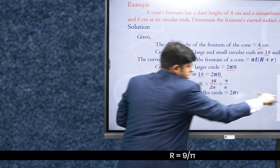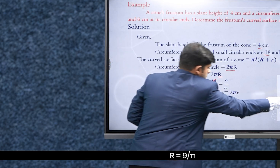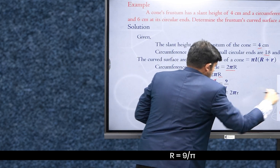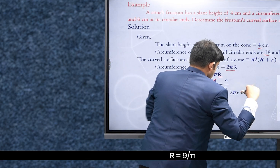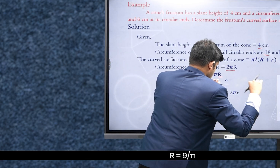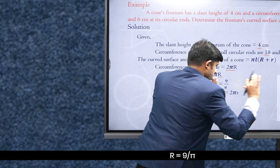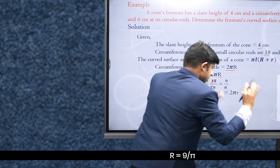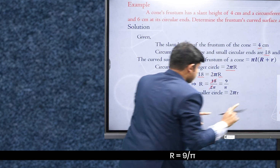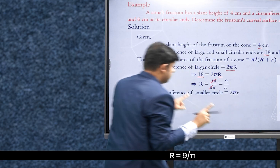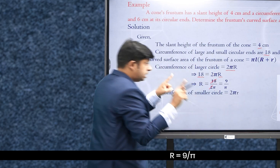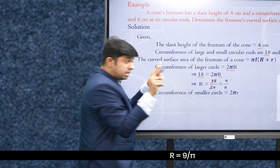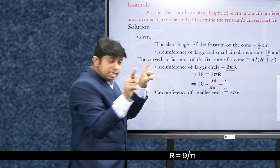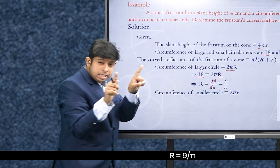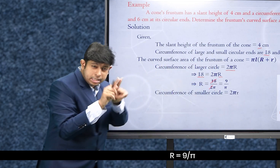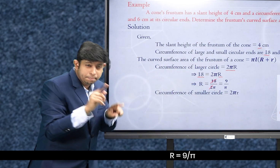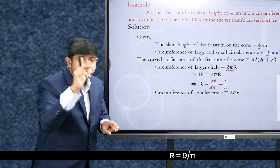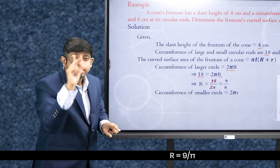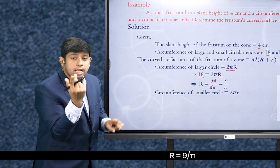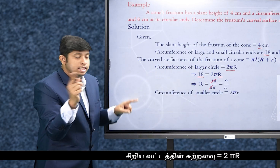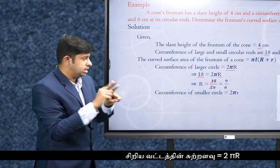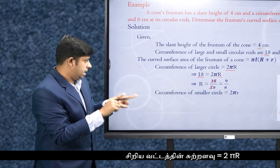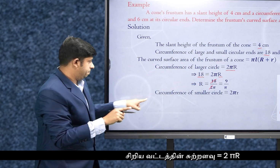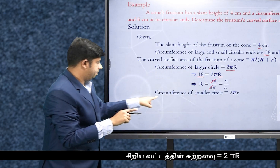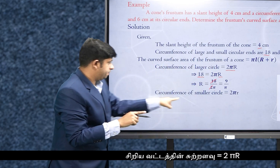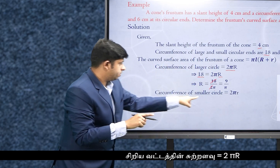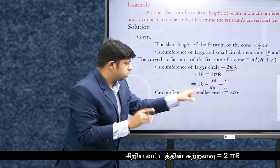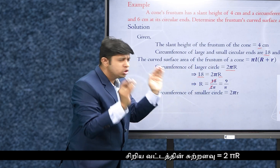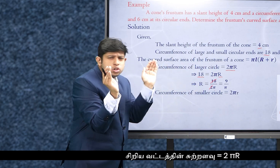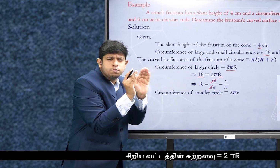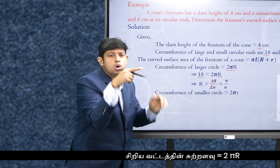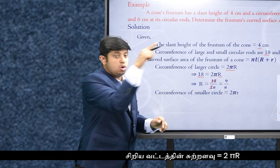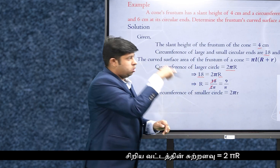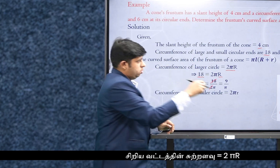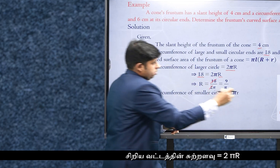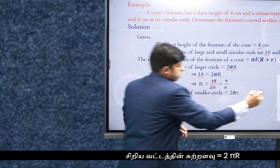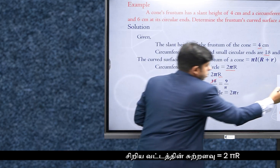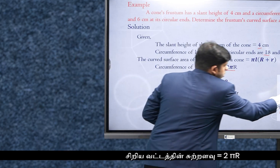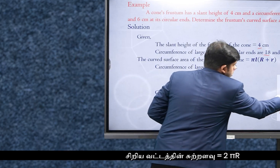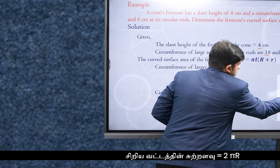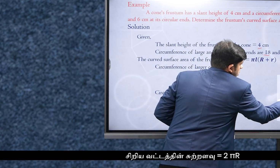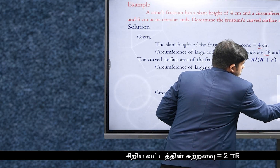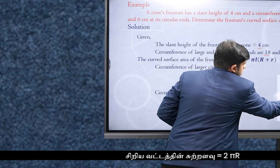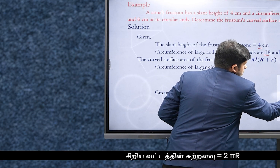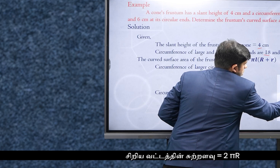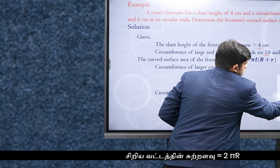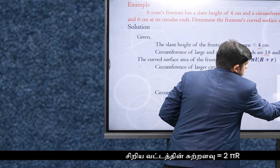பெரிய ஆர் ஈடு 9 கீழ் பை. சிறிய வட்டத்தின் சுற்றளவு ஈடு 2 பை பெரிய ஆர்.